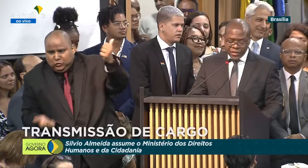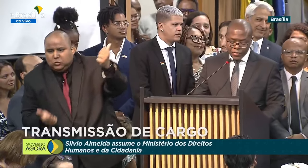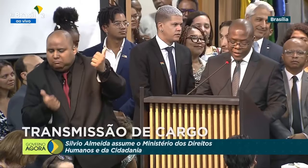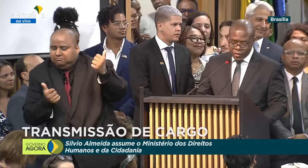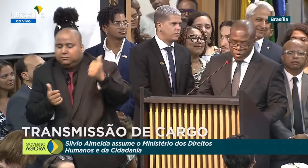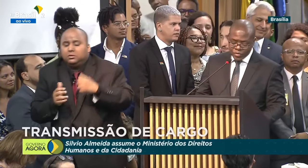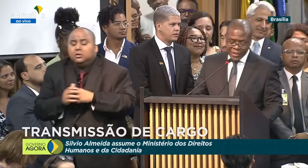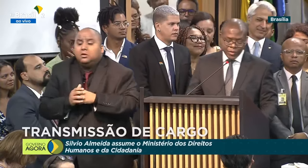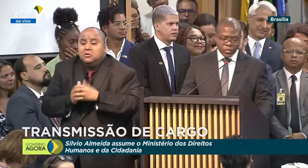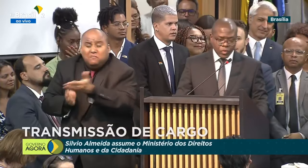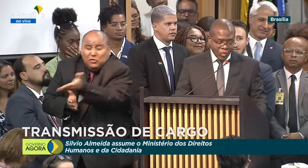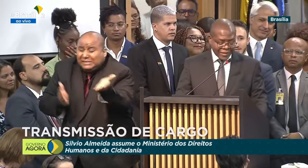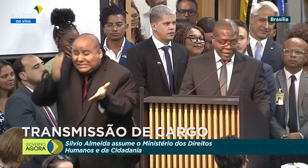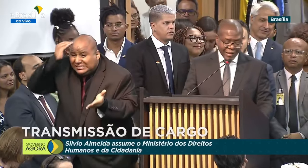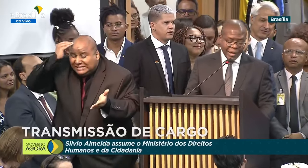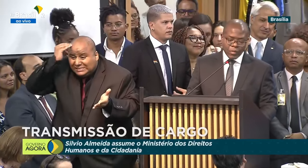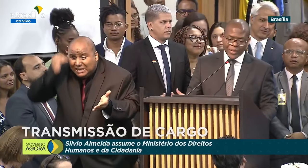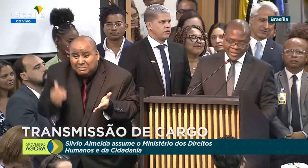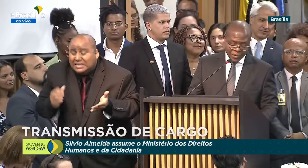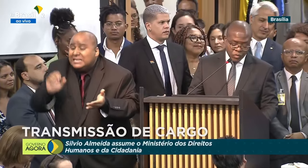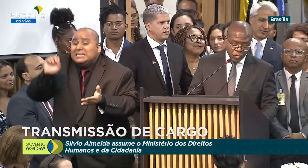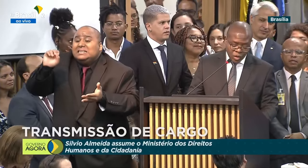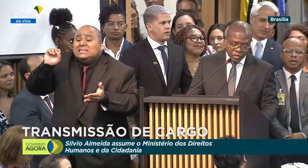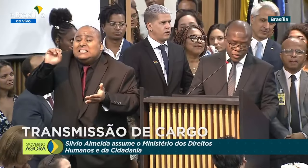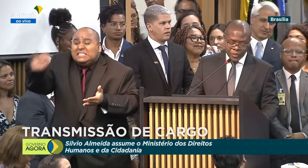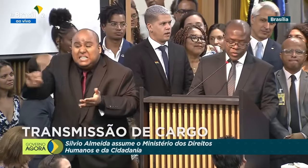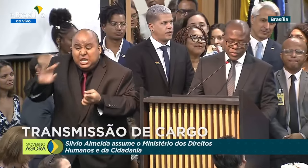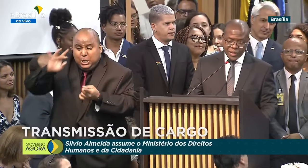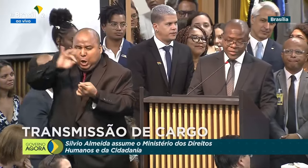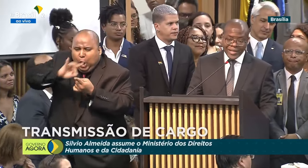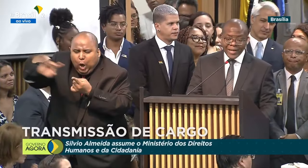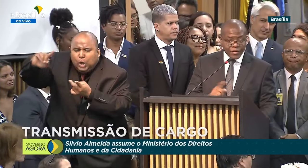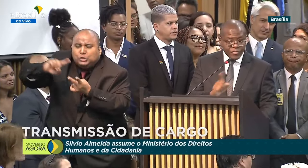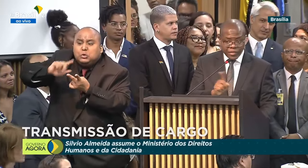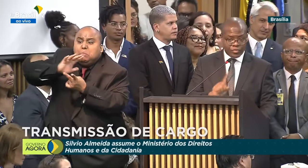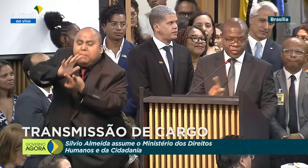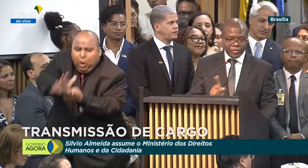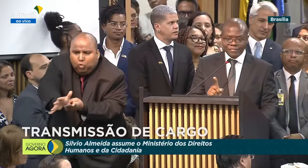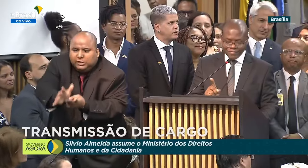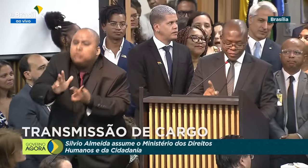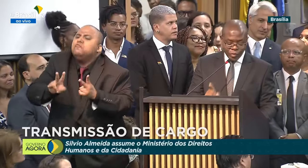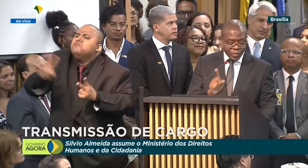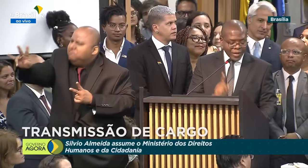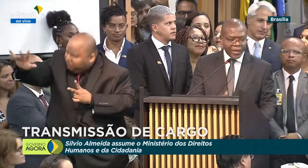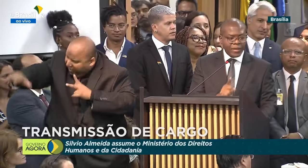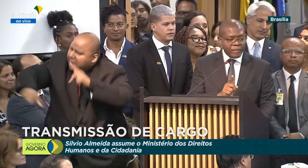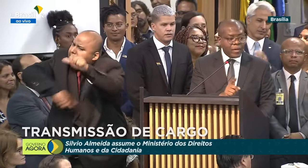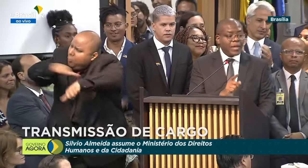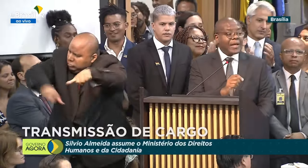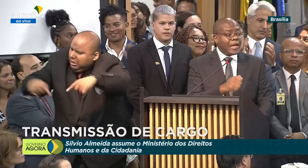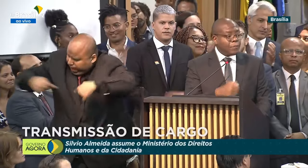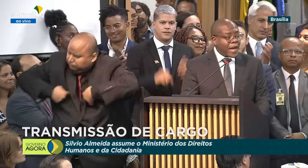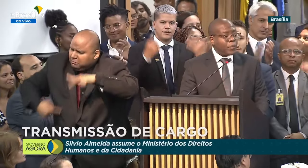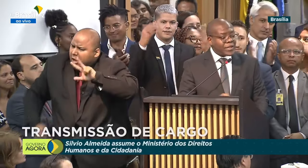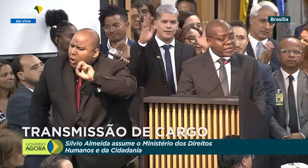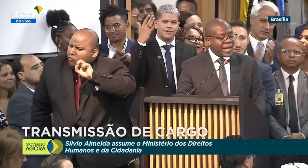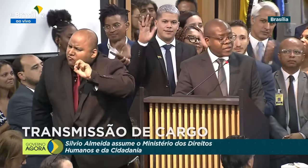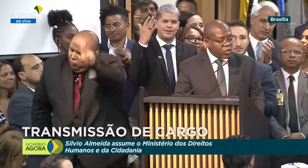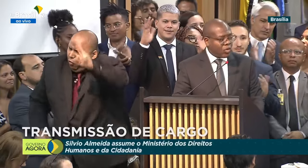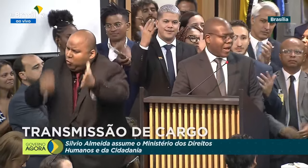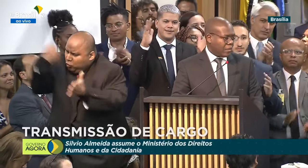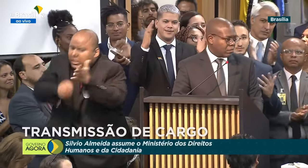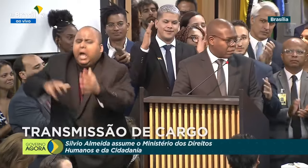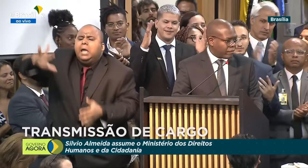nesse sentido quero que todos sabem que todo ato ilegal baseado no ódio no preconceito será revisto por mim e pelo